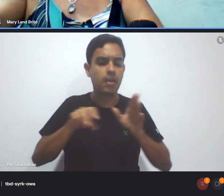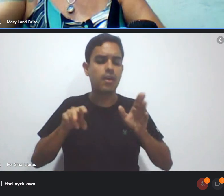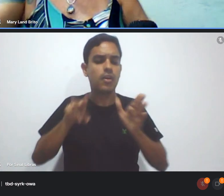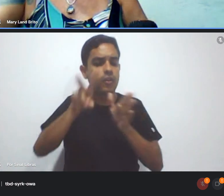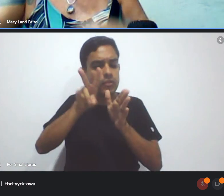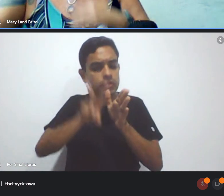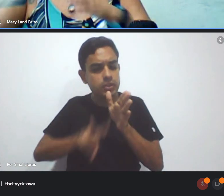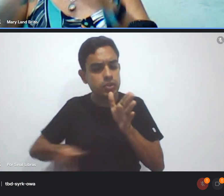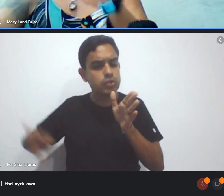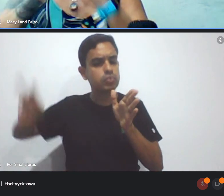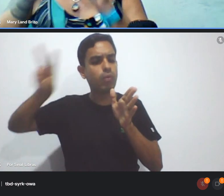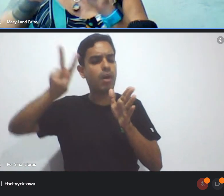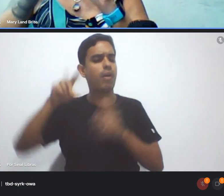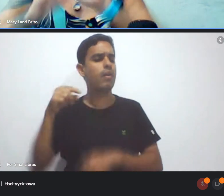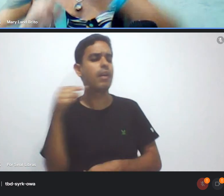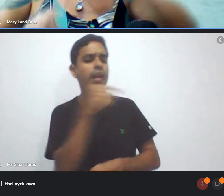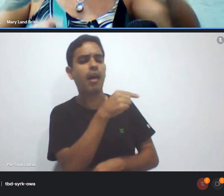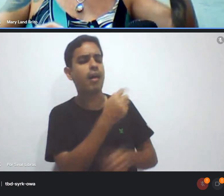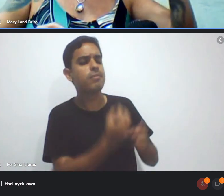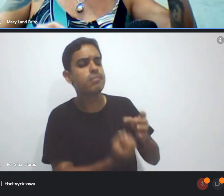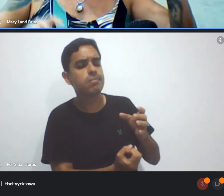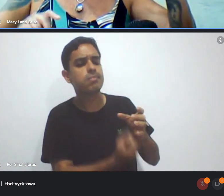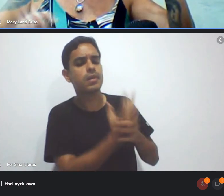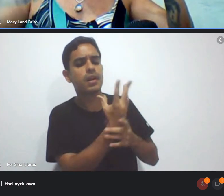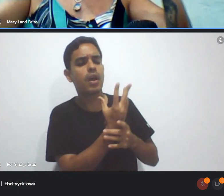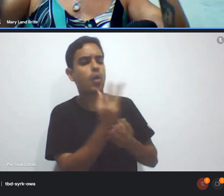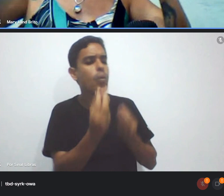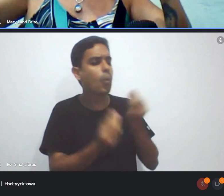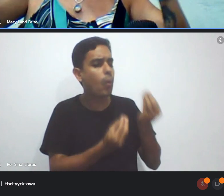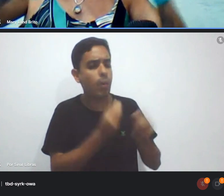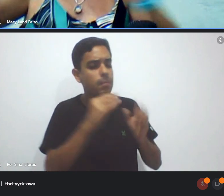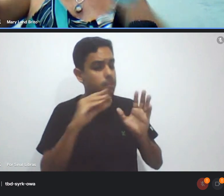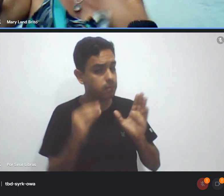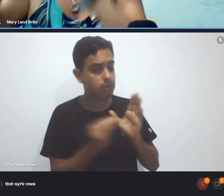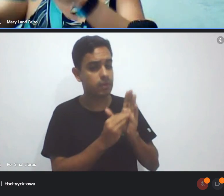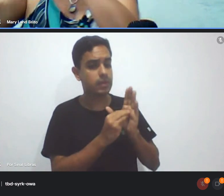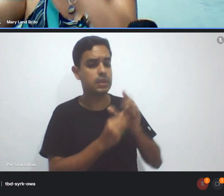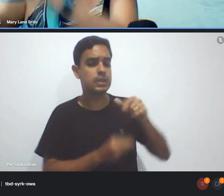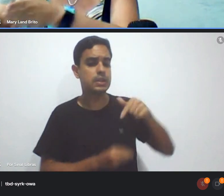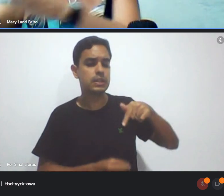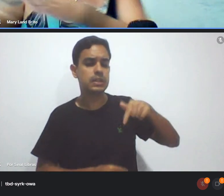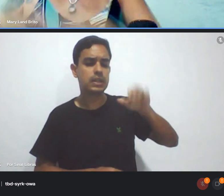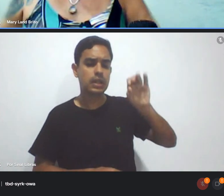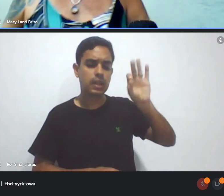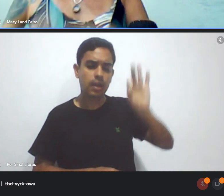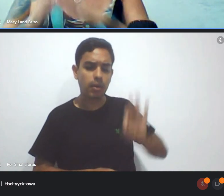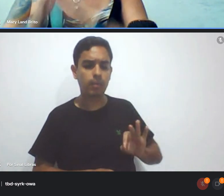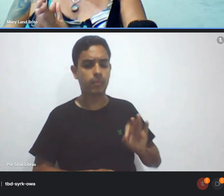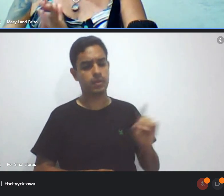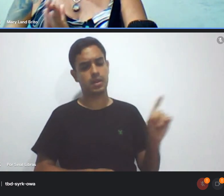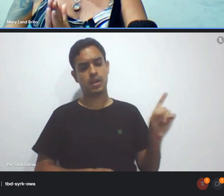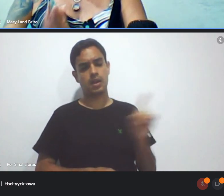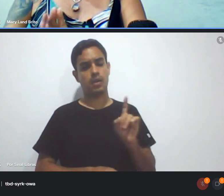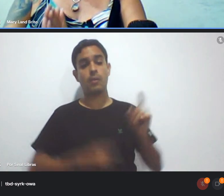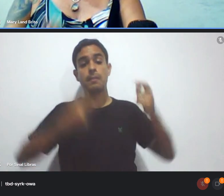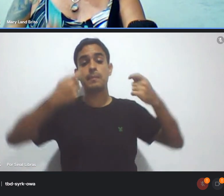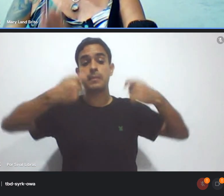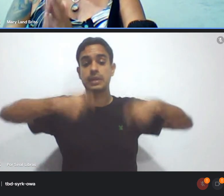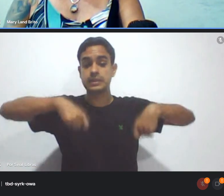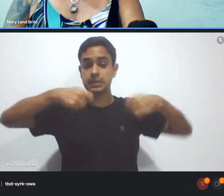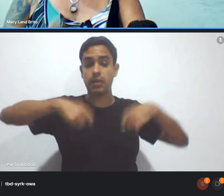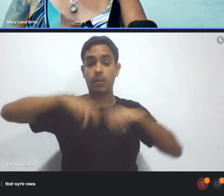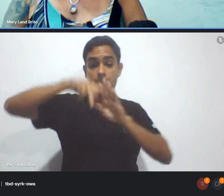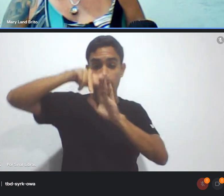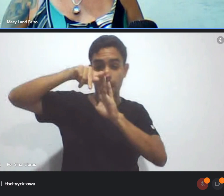peça foi criada, mas isso não vai estar lá nos 70%, vai ter que estar dentro do teu projeto, que é o da exposição em si, certo?